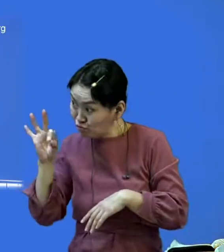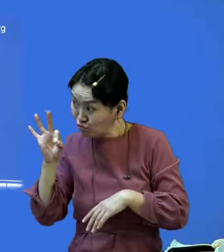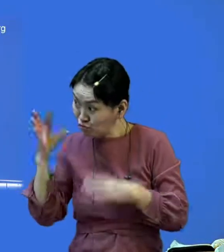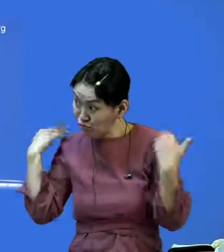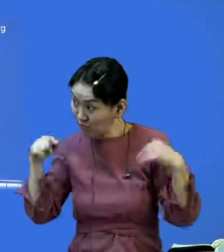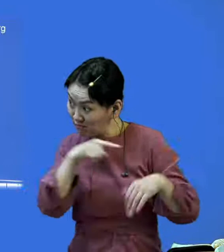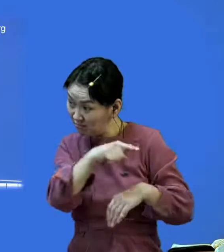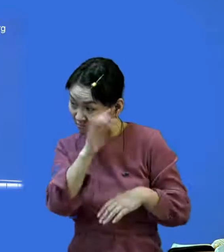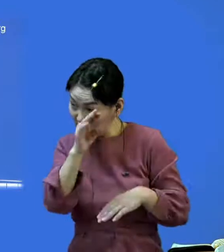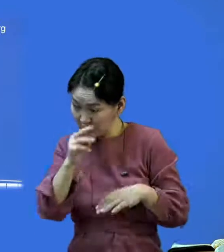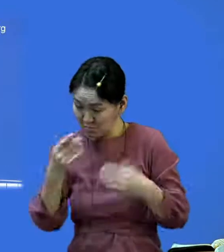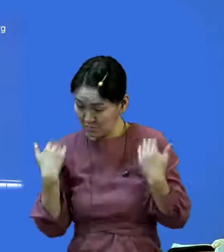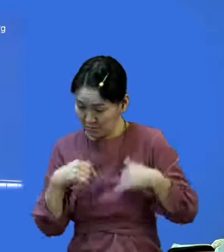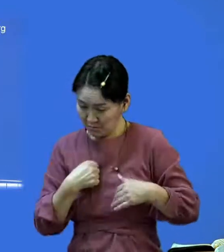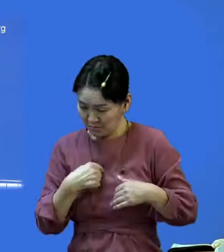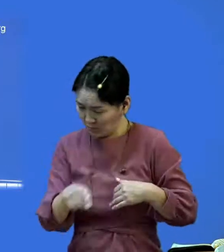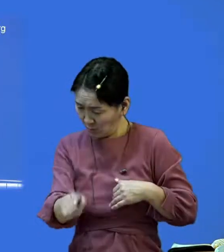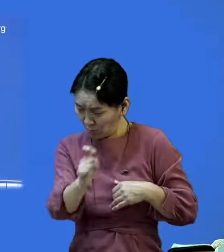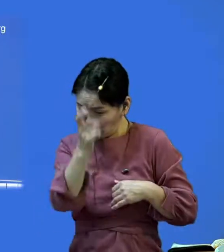Тийм гэж.